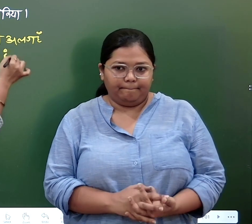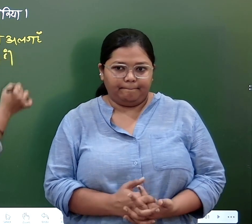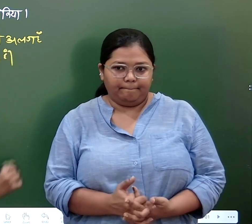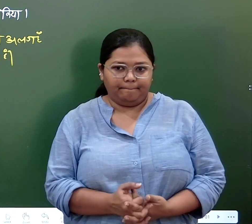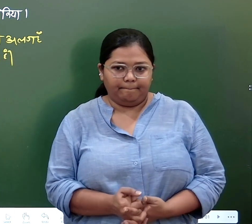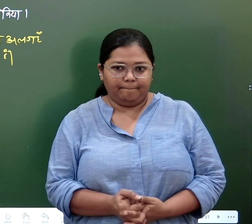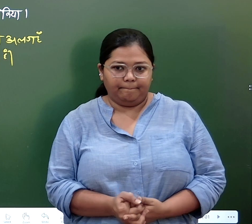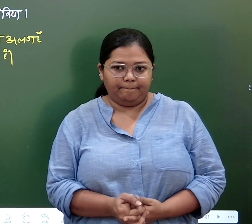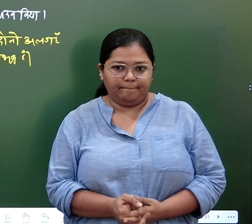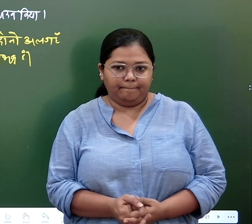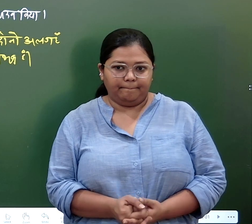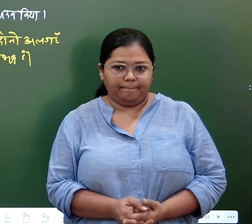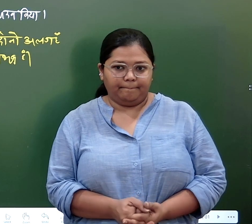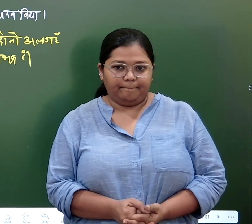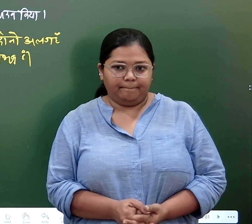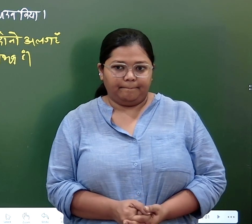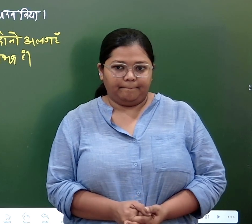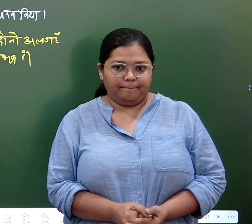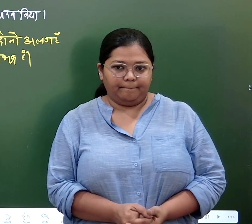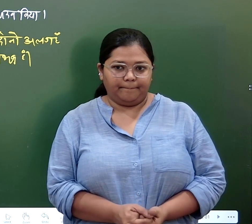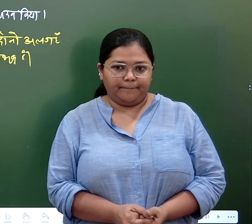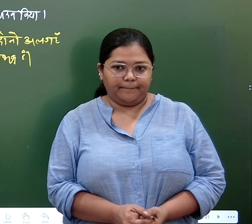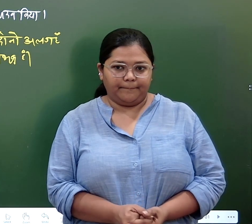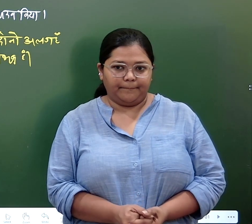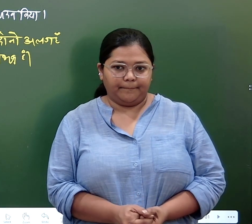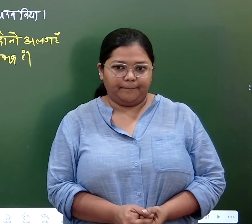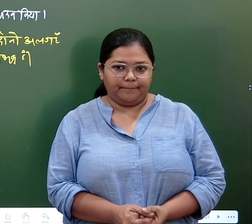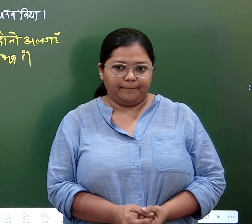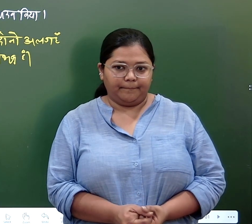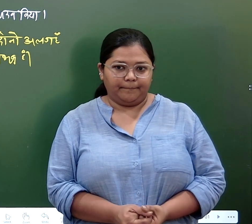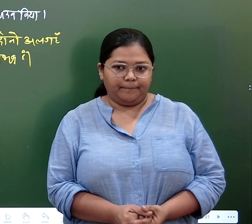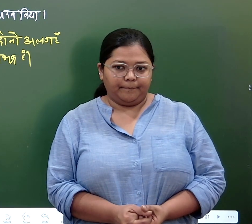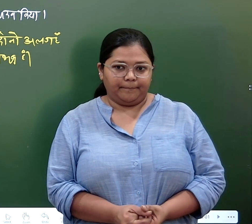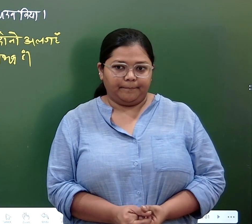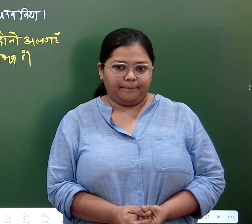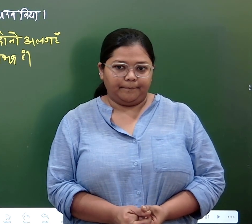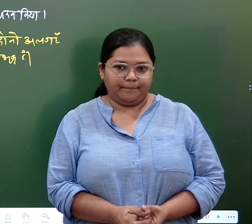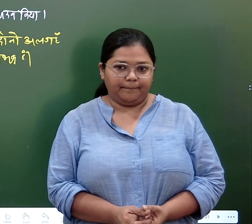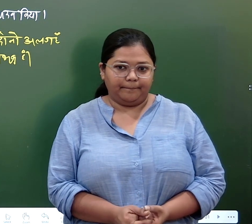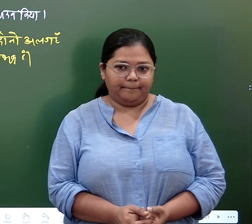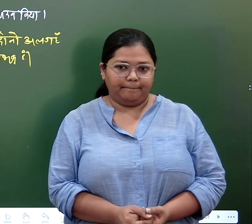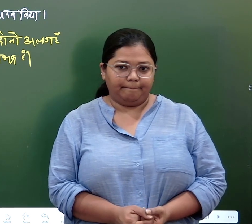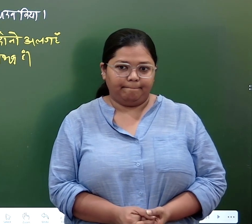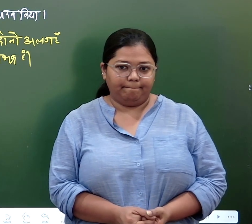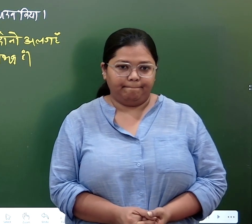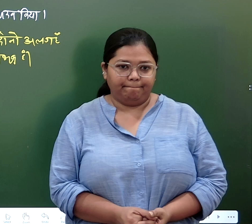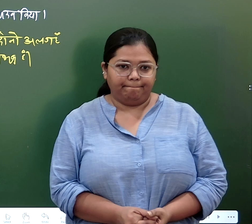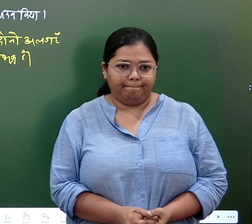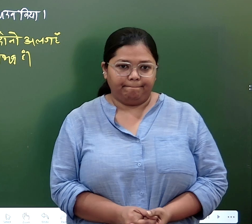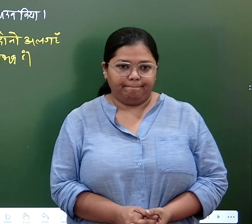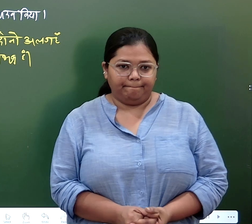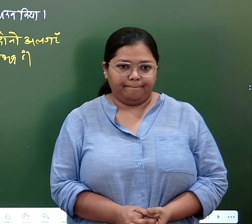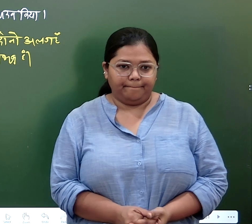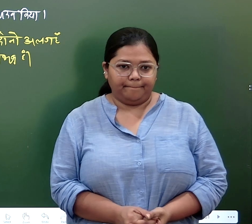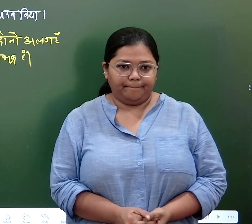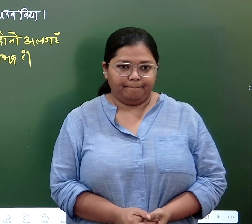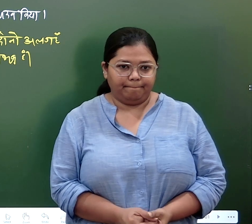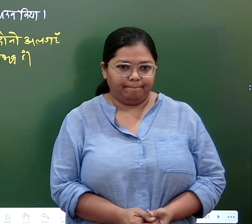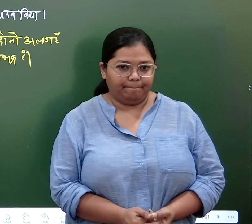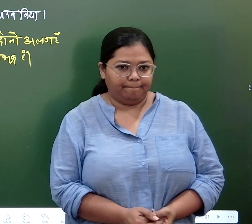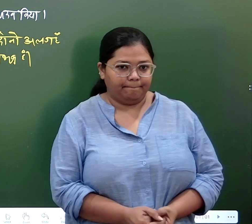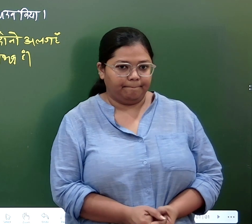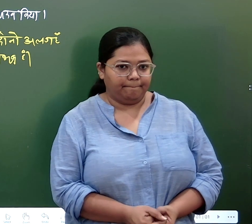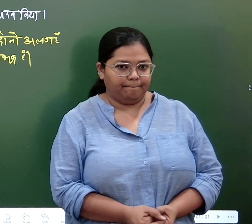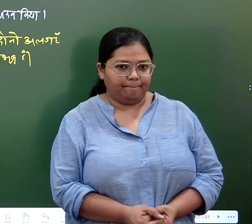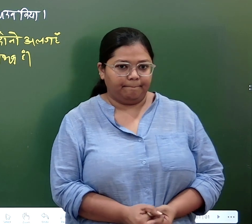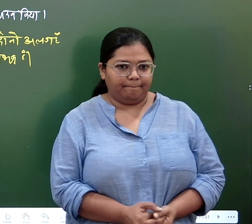ठीक, समझ में आया। मतलब द्वैतवाद मतलब क्या होता है कि जहां पर आत्मा, मतलब माधवाचार्य जी ने ये